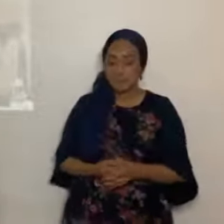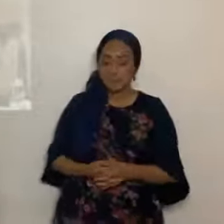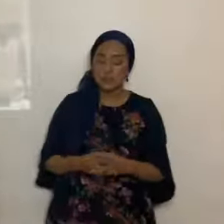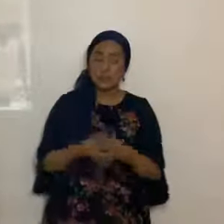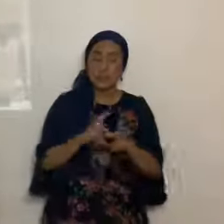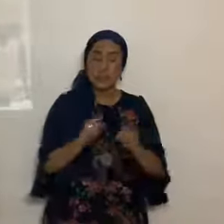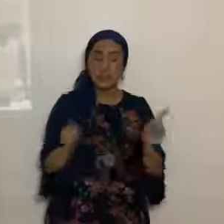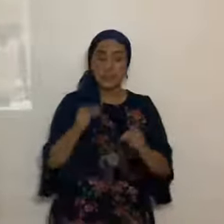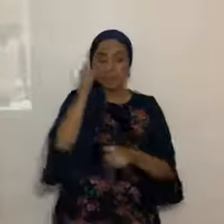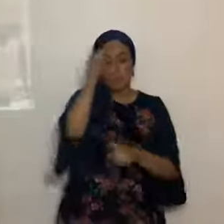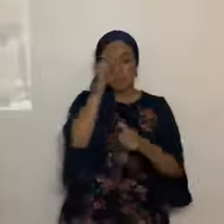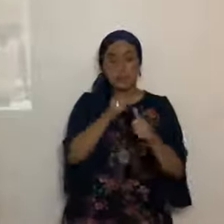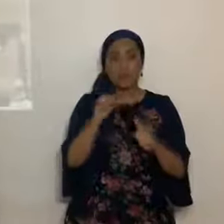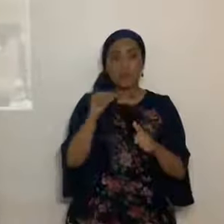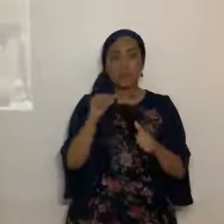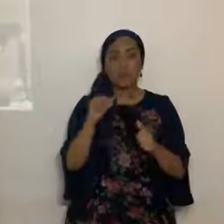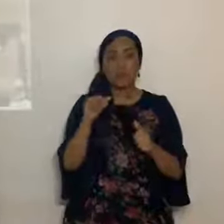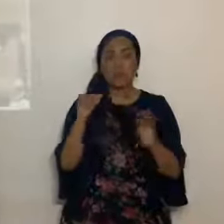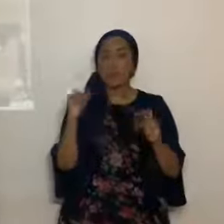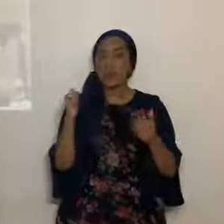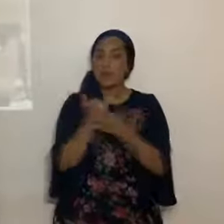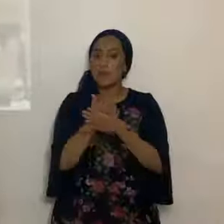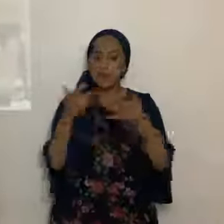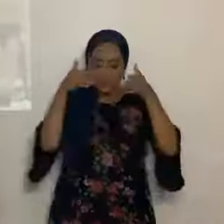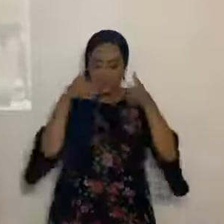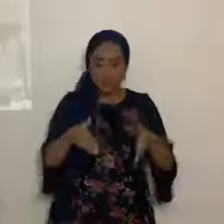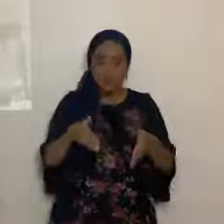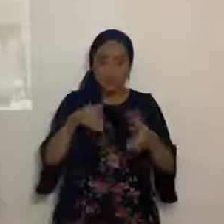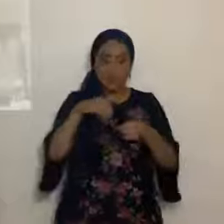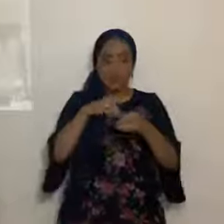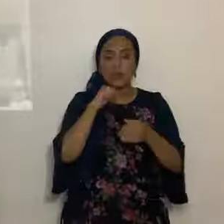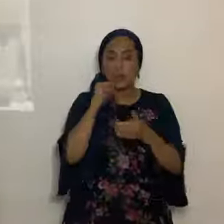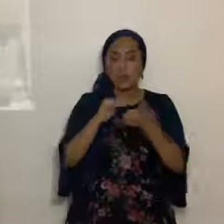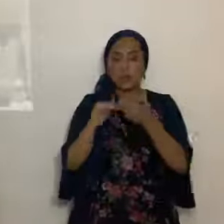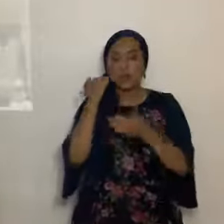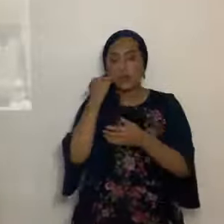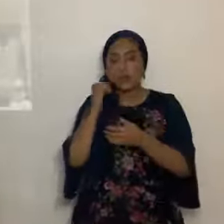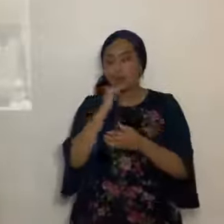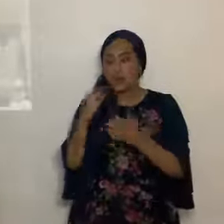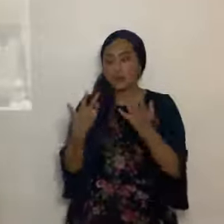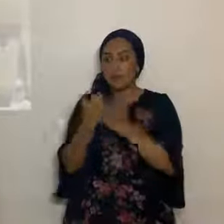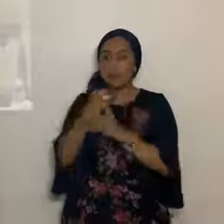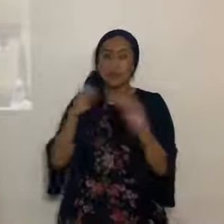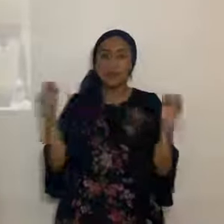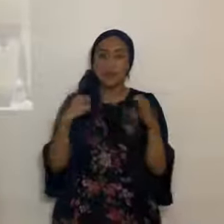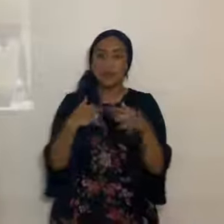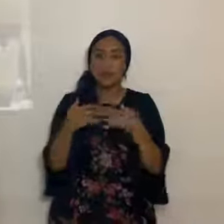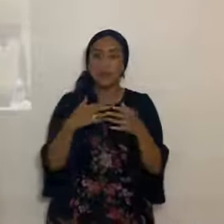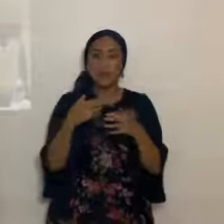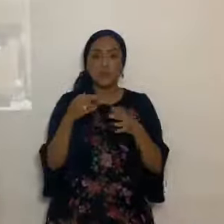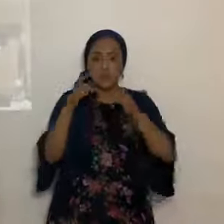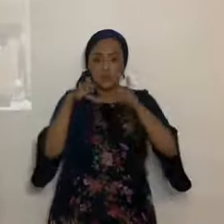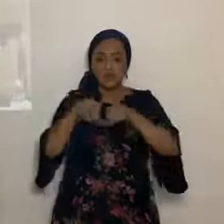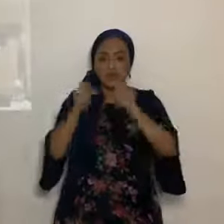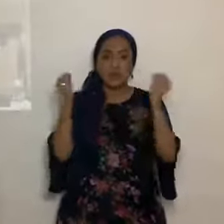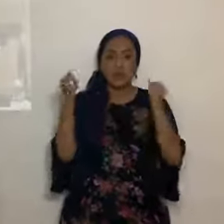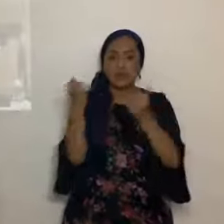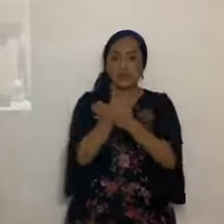Pero recuerden que todo mucho radica en la falta de perdón, porque si no, entonces no se logra nada, aunque se rompan maldiciones y